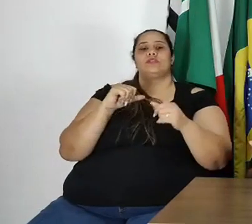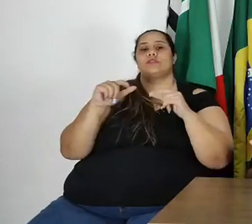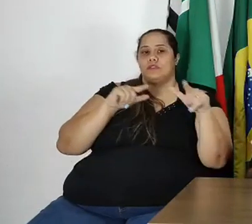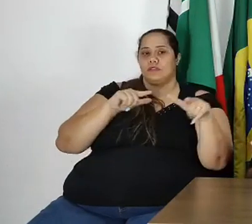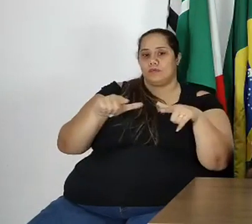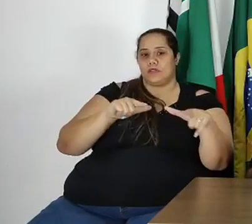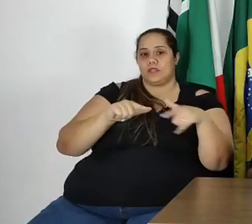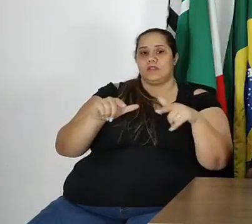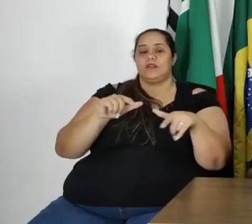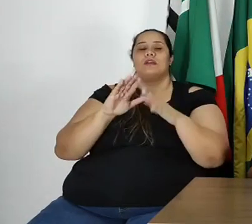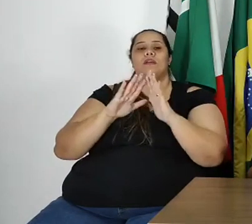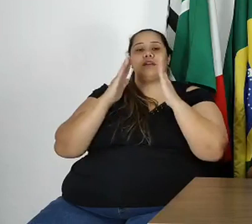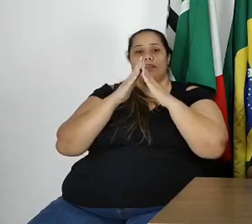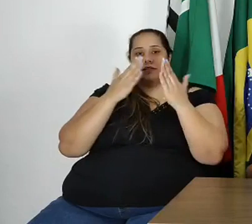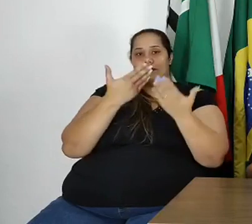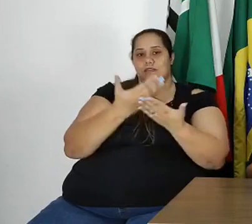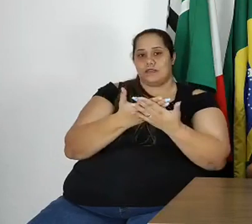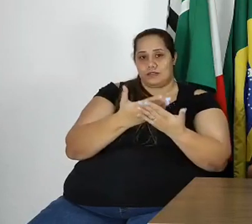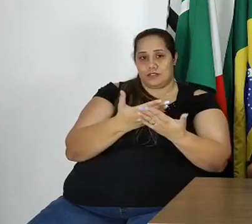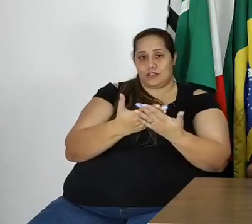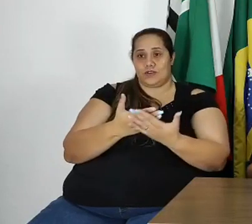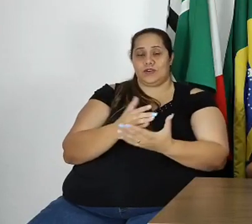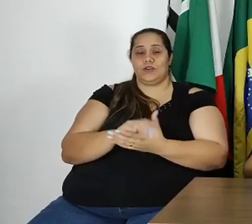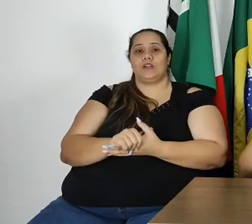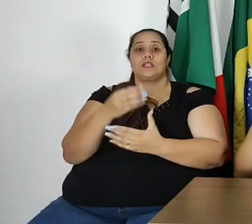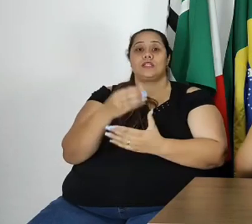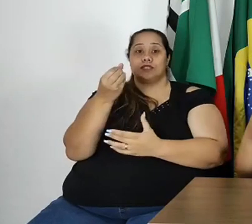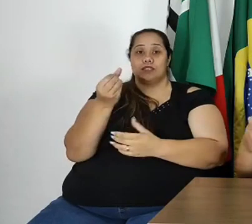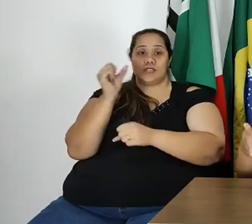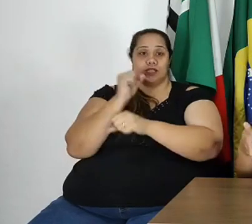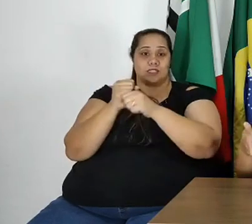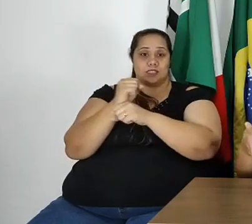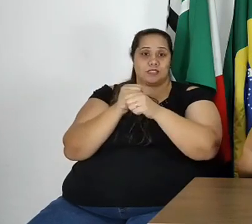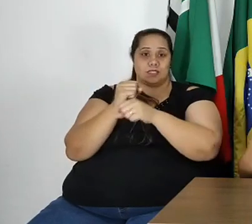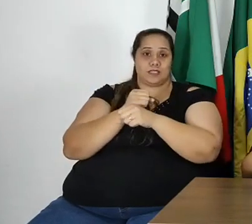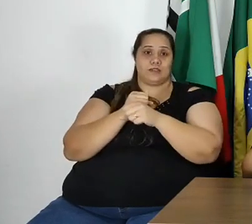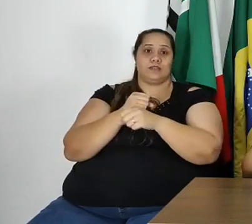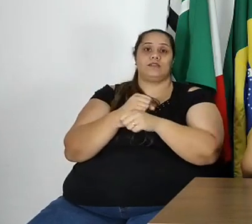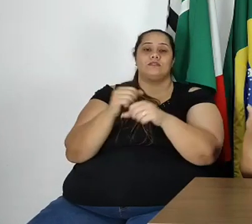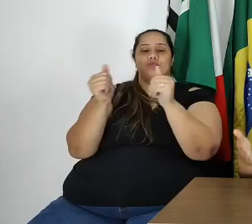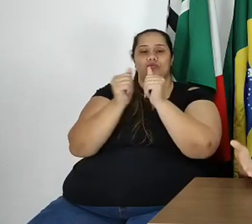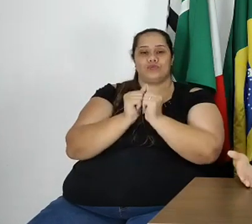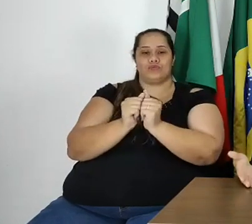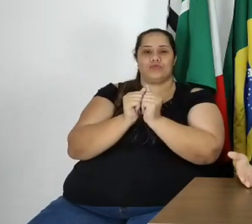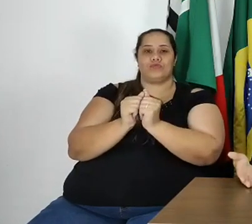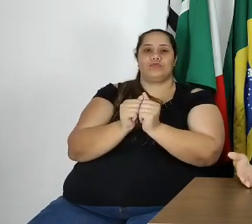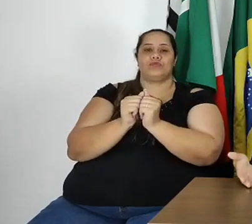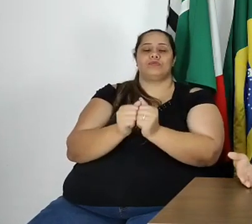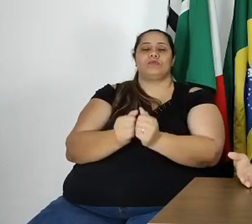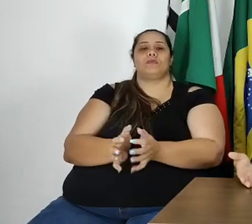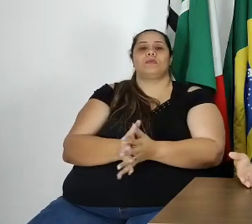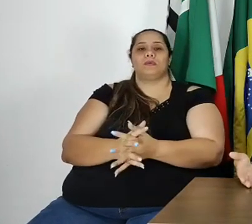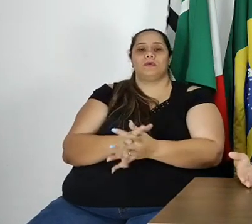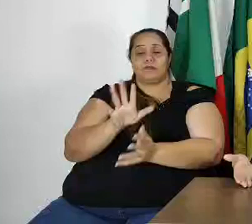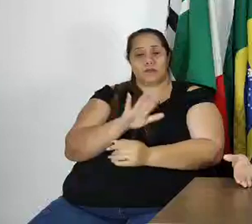anos dentro de uma escola e em sala de aula, acompanhando alunos.